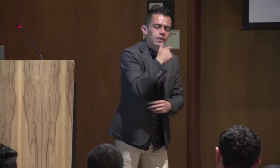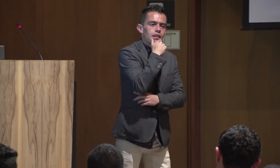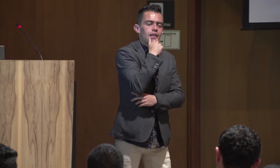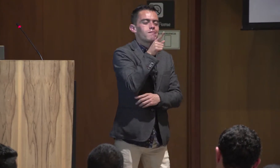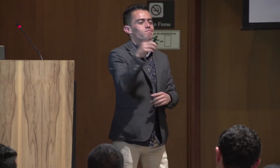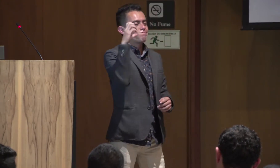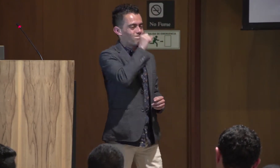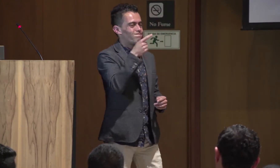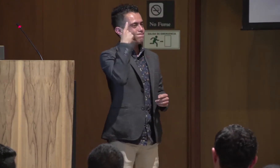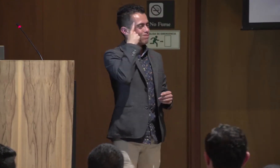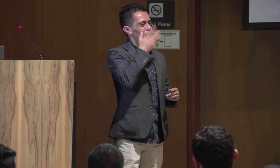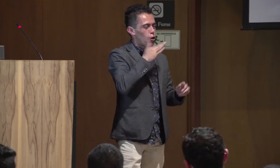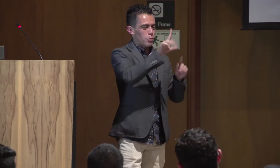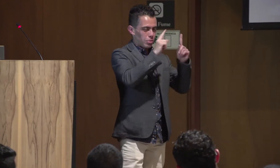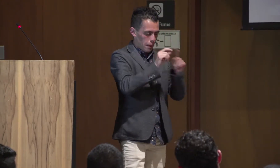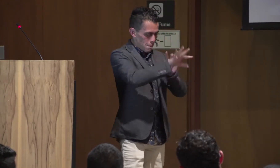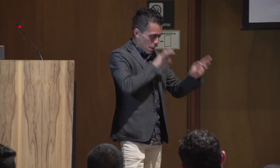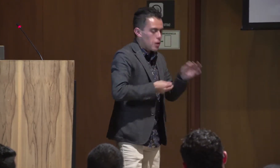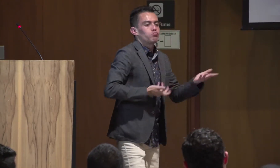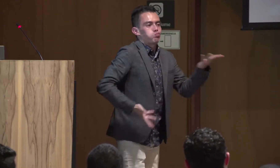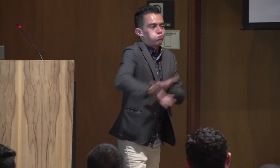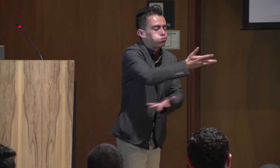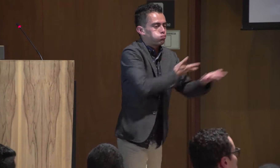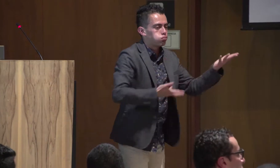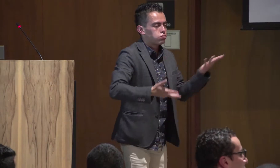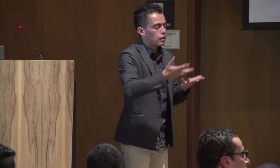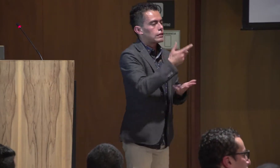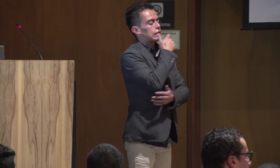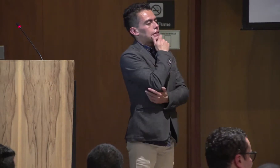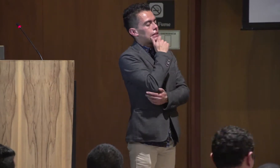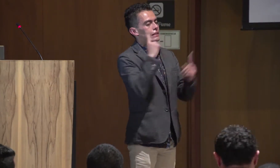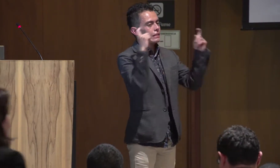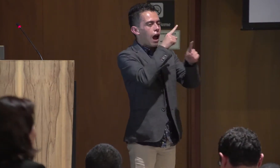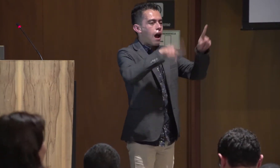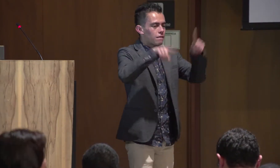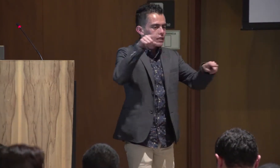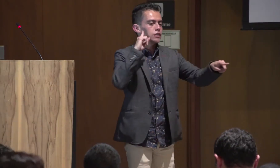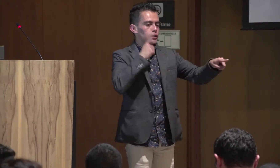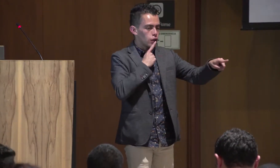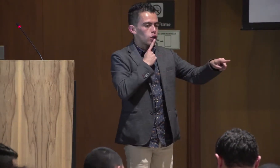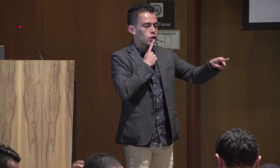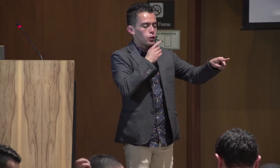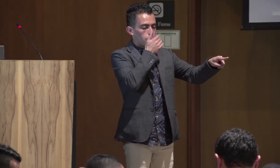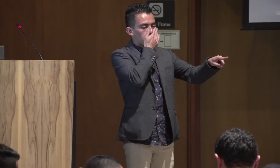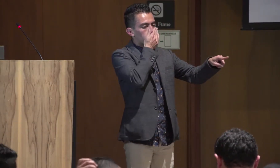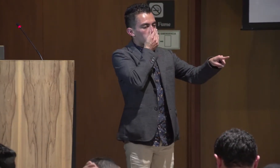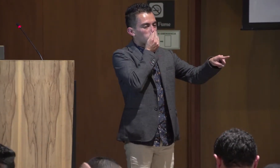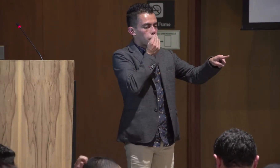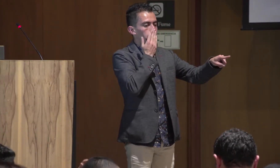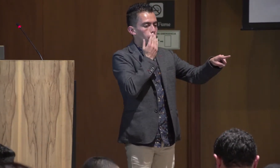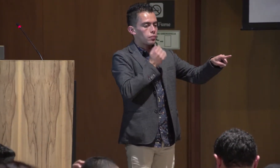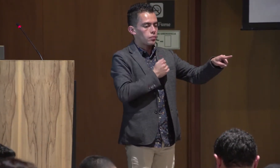conceptos que se estaban utilizando en esos acuerdos de paz, y nos dimos cuenta que realmente era muy interesante poder hacer